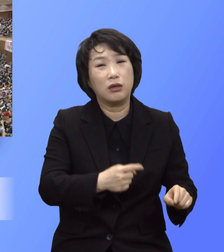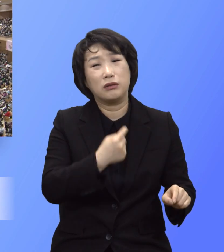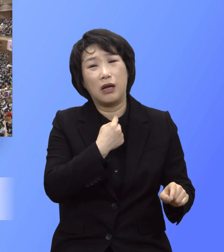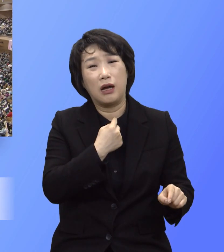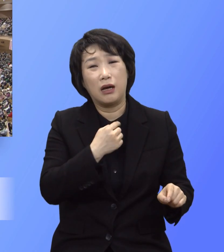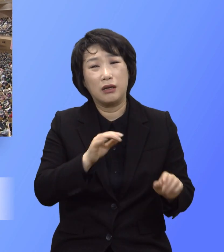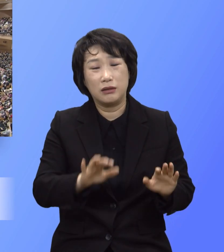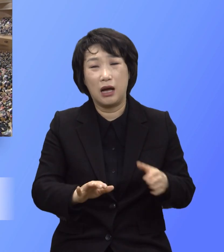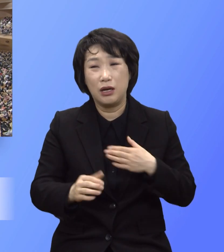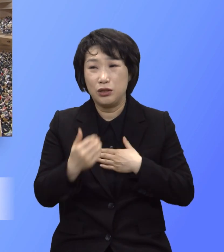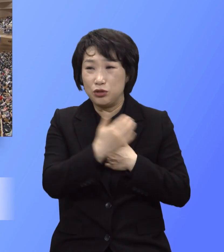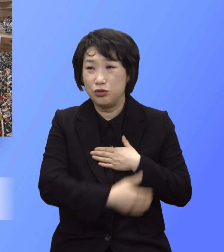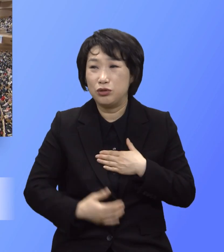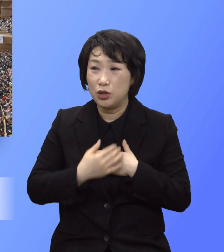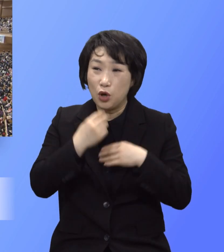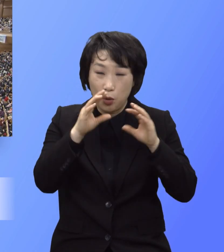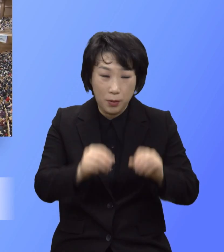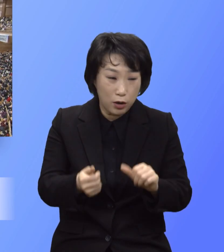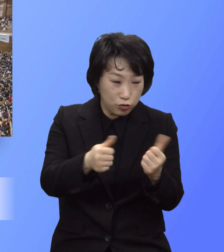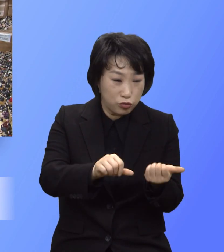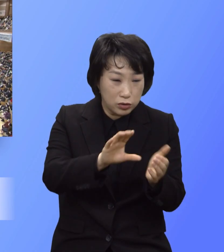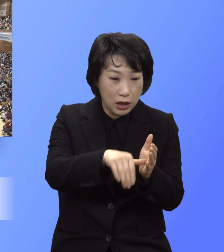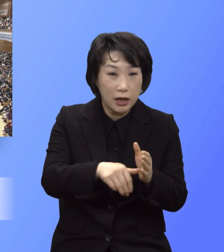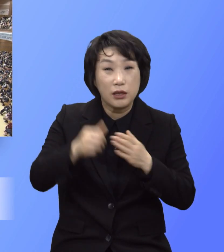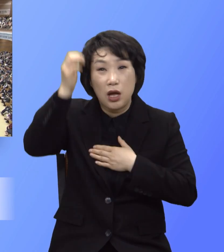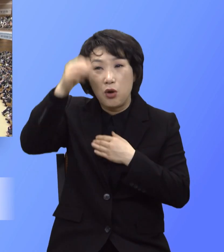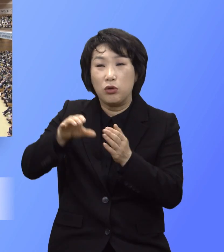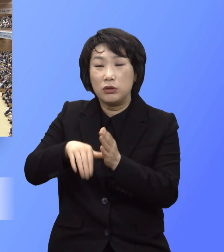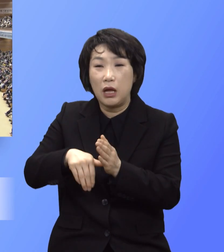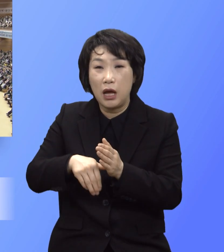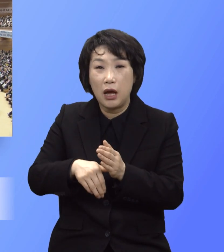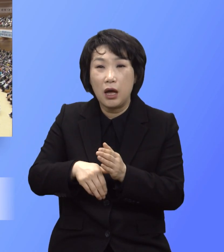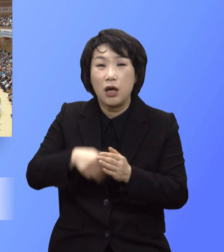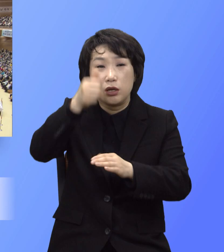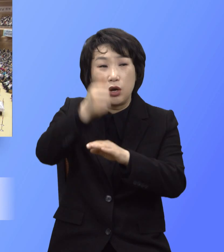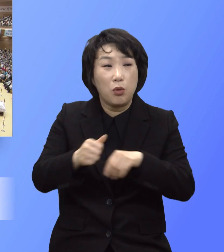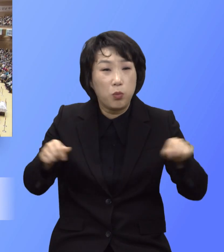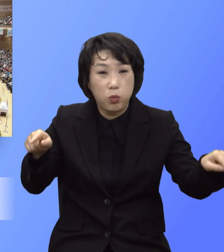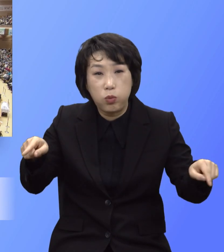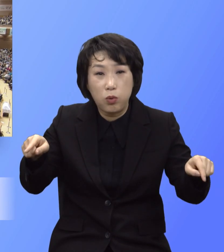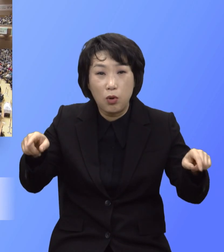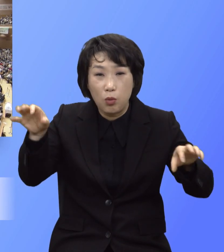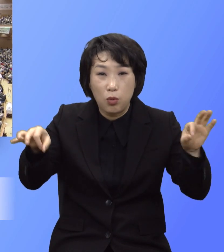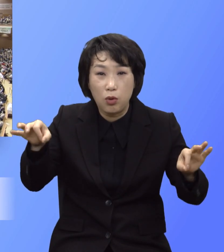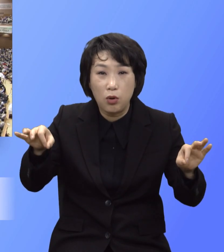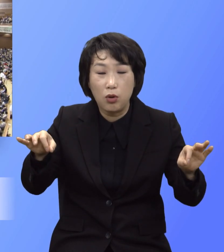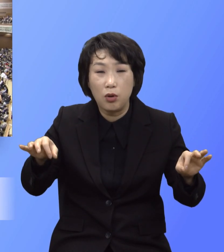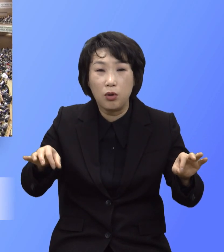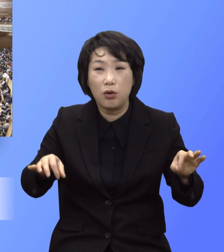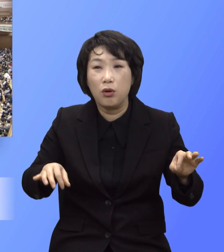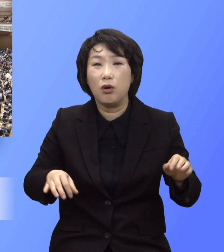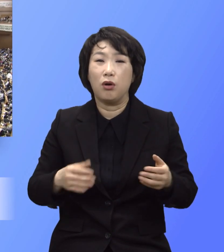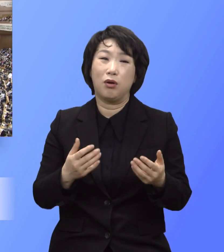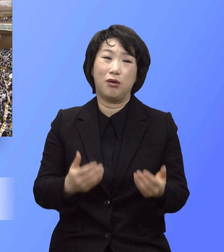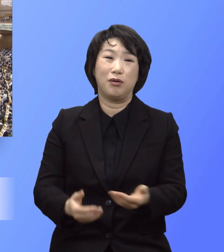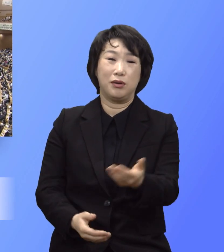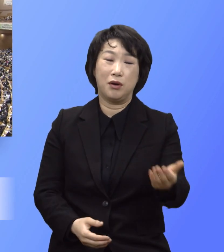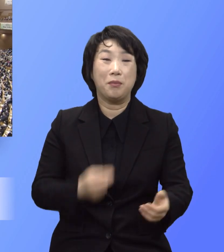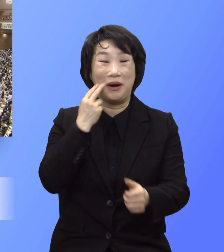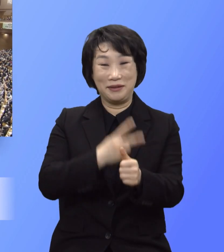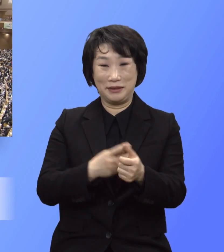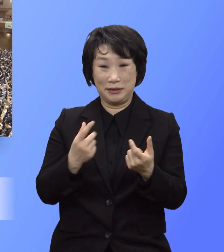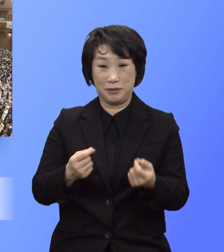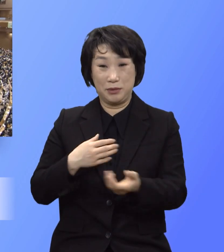내 육신이 마감되는 그날에 내 영혼의 어떤 결과를 얻을 수 있겠는가? 바울과